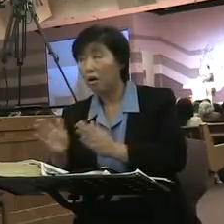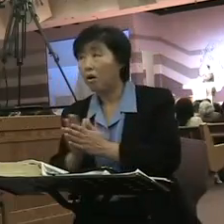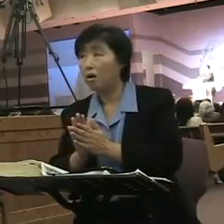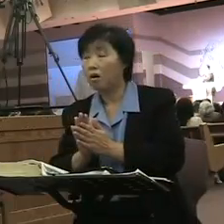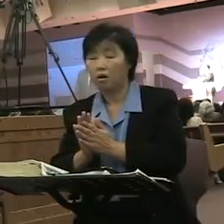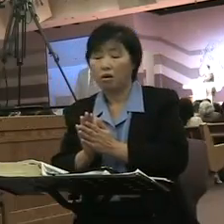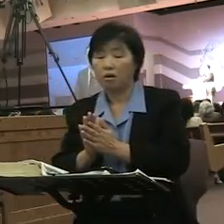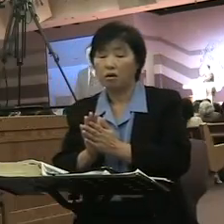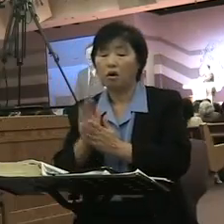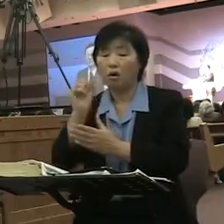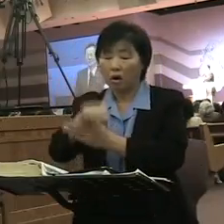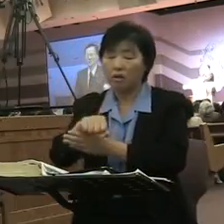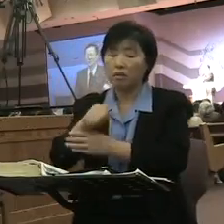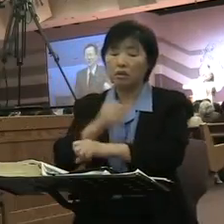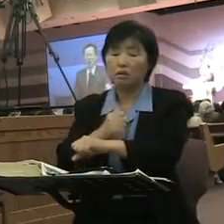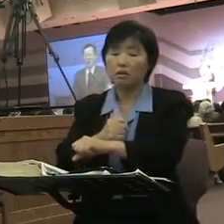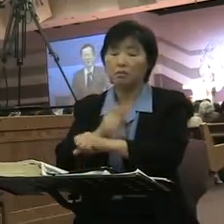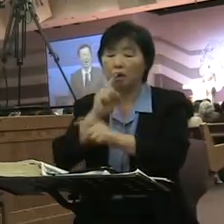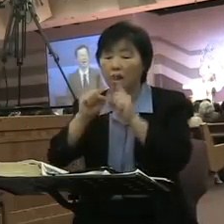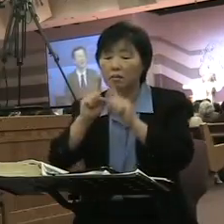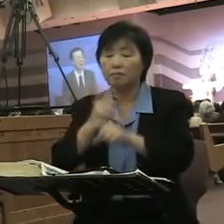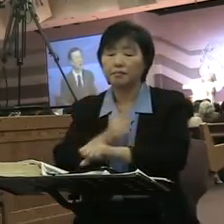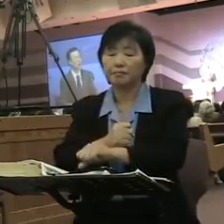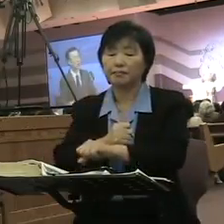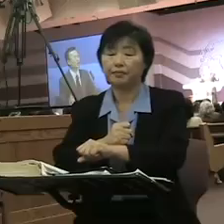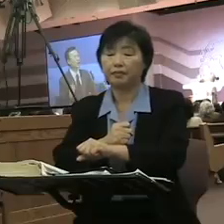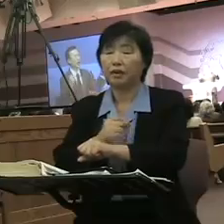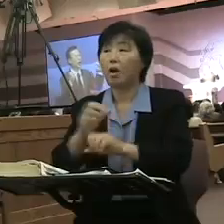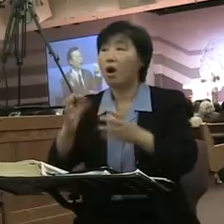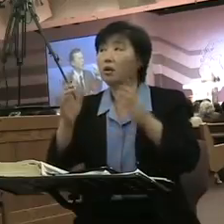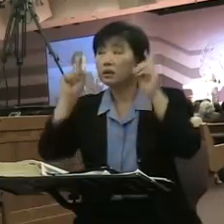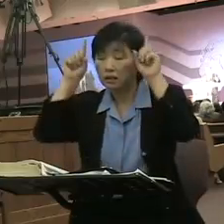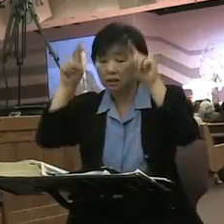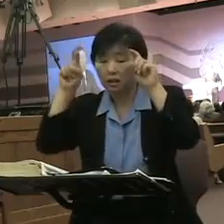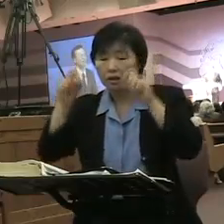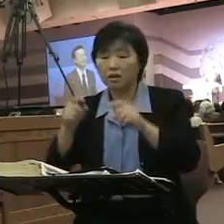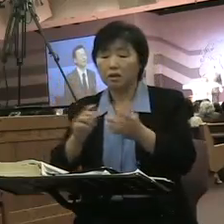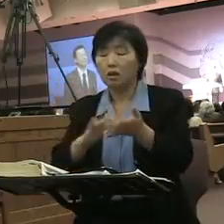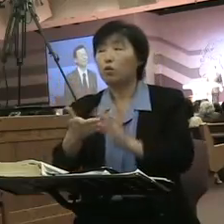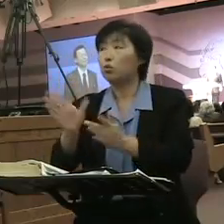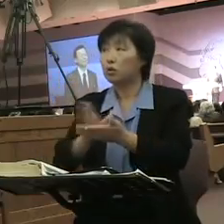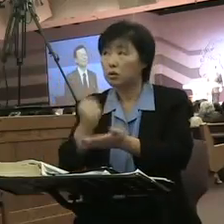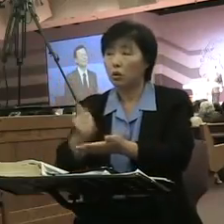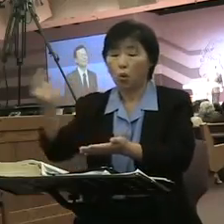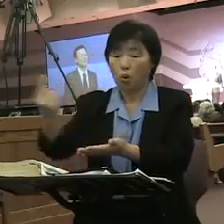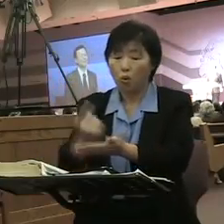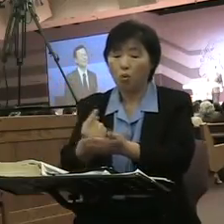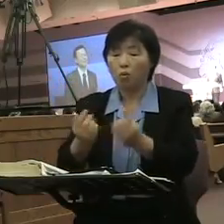허락하시겠다고 말씀하시는 것입니다. 그 어린 양 예수 그리스도가 오심으로 말미암아